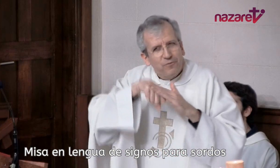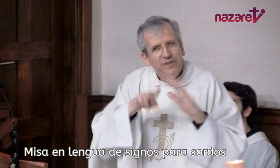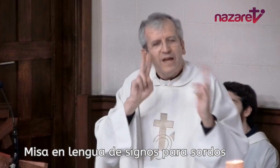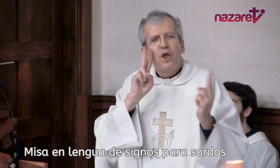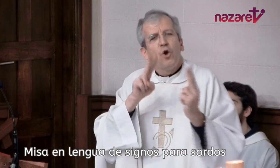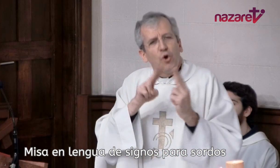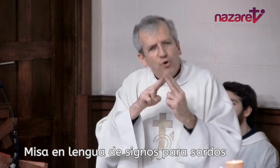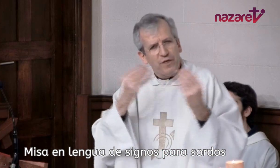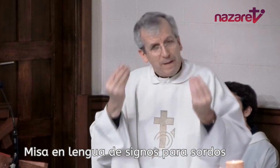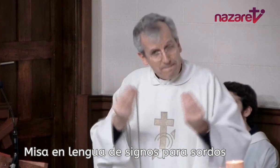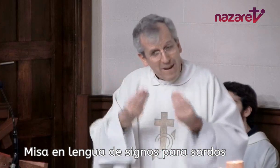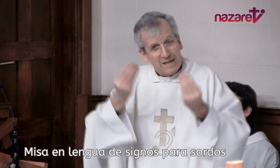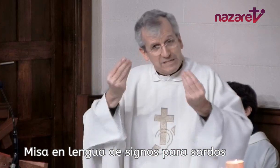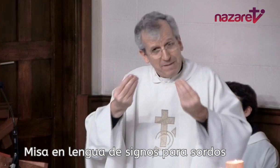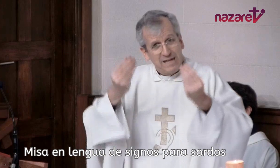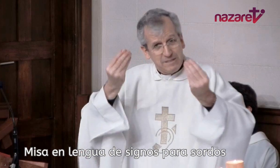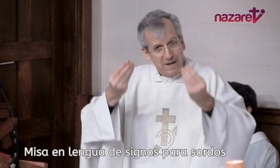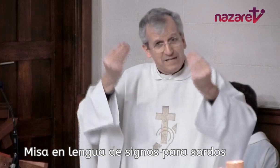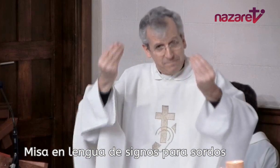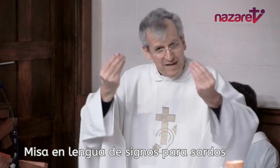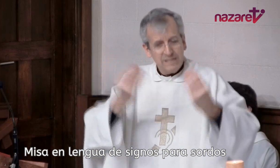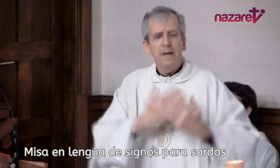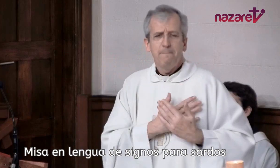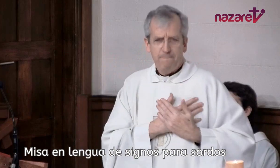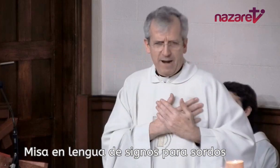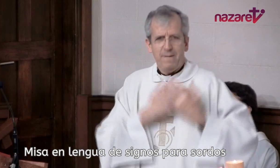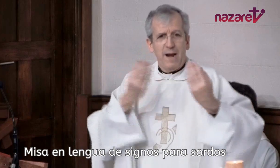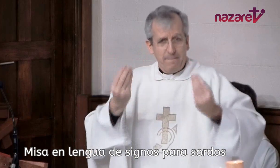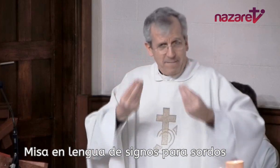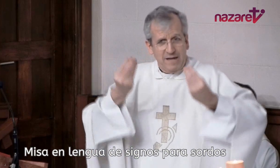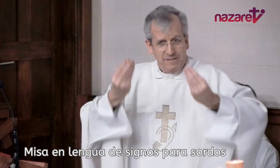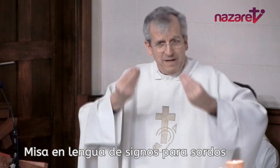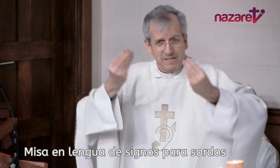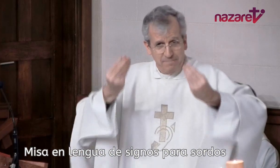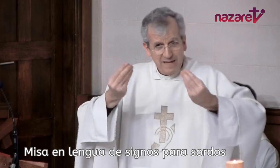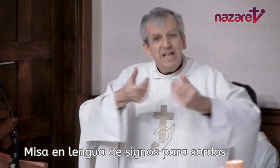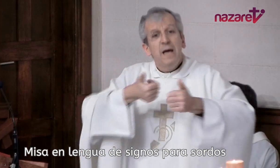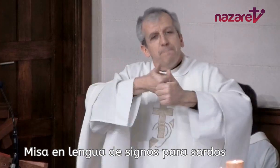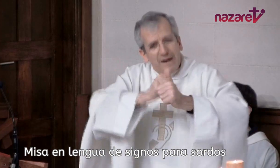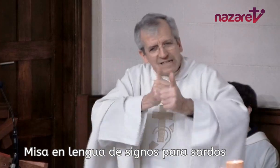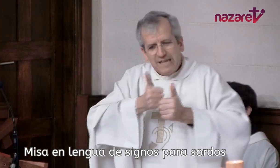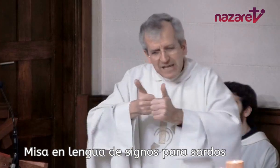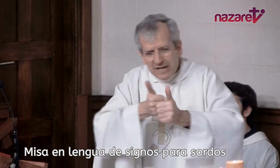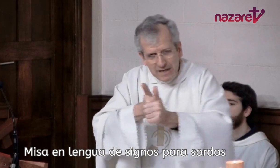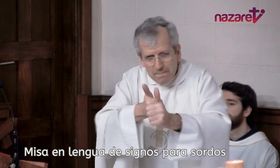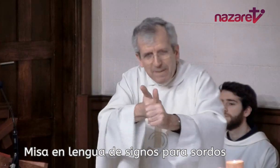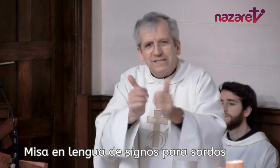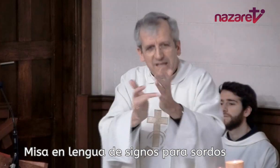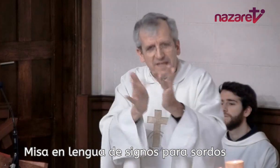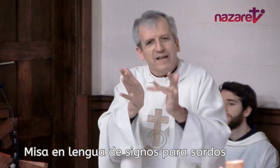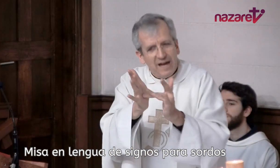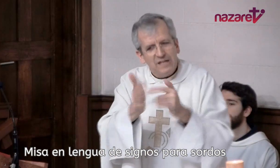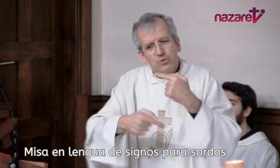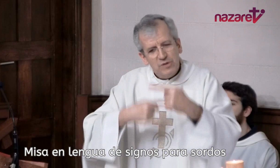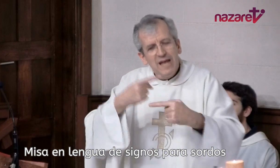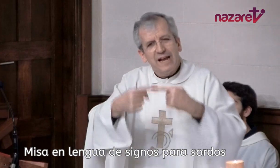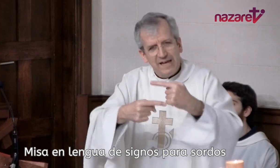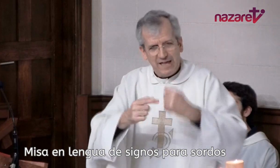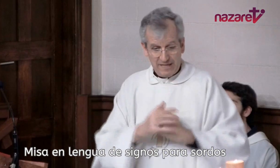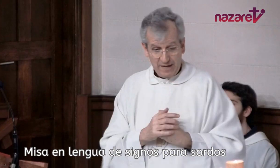conocer más, más, más, más, para amar más, más, más, para seguir más de cerca a Jesús cada día.